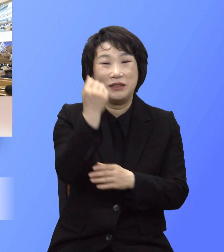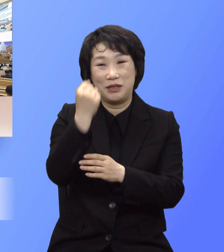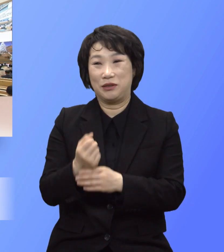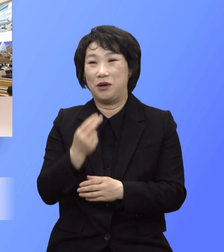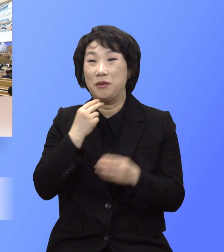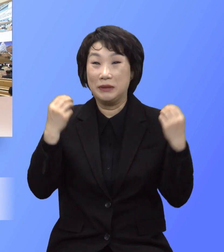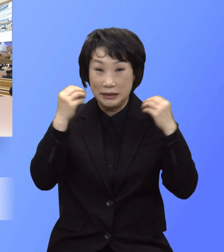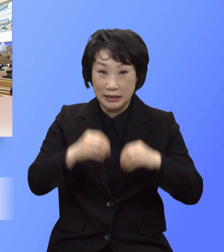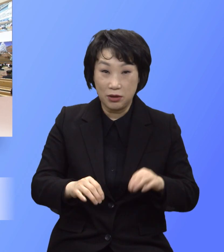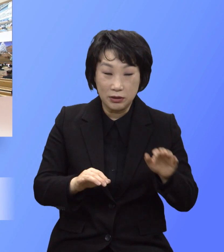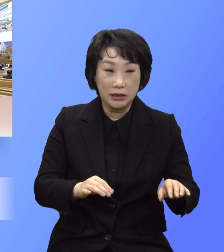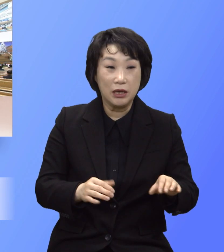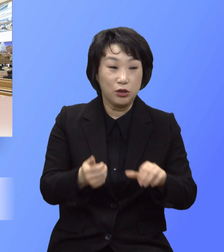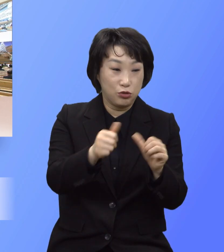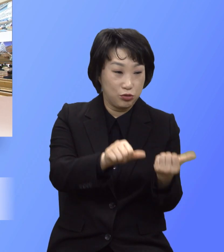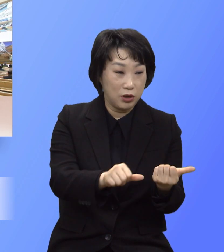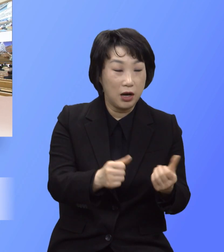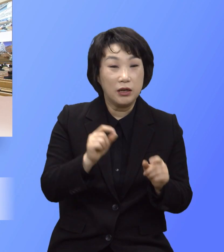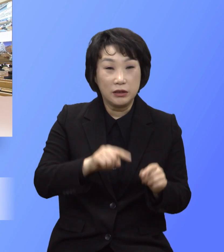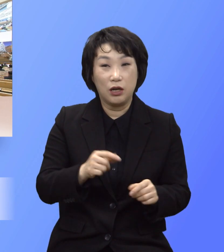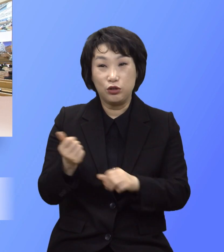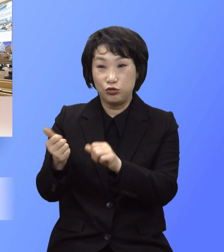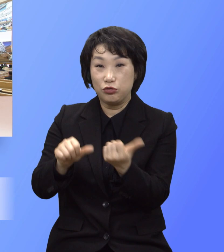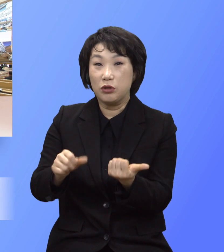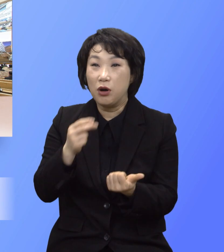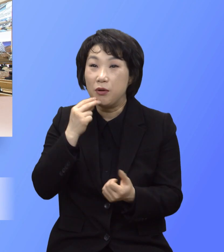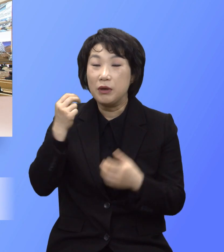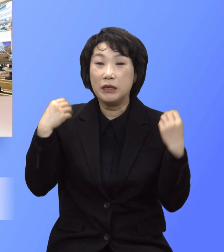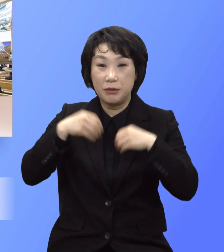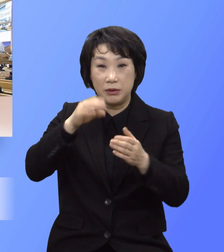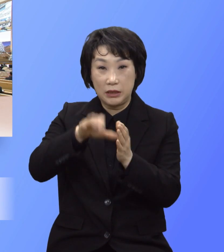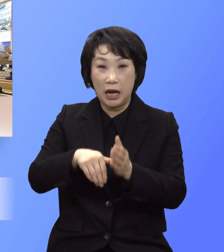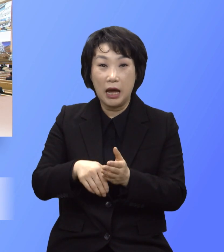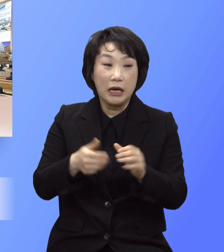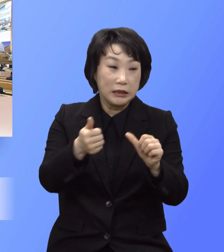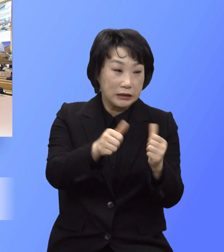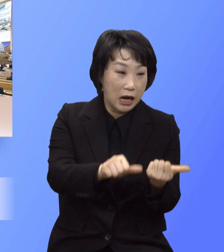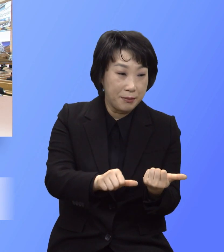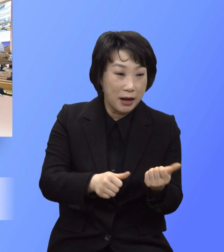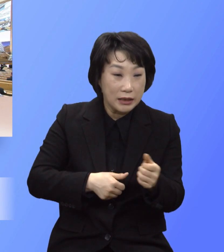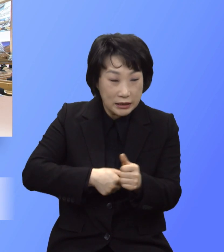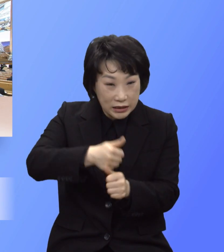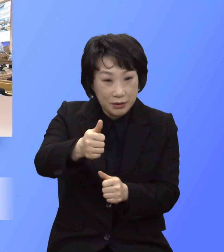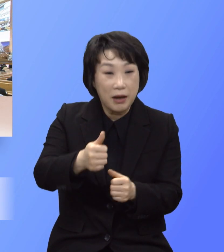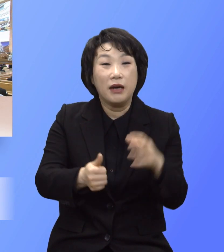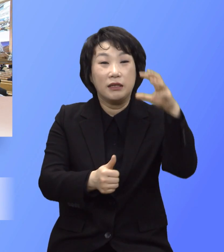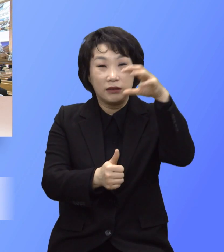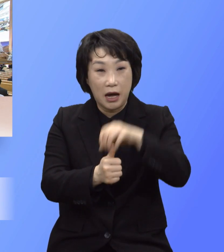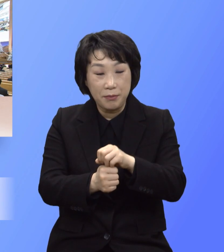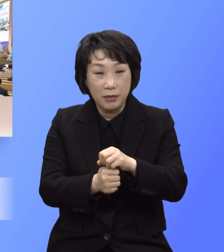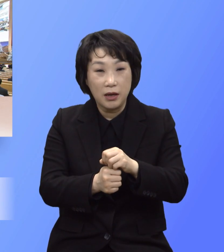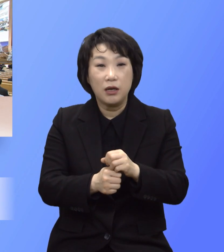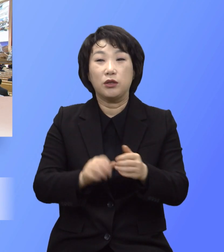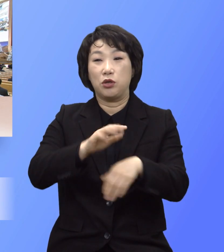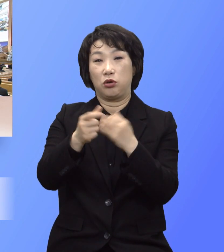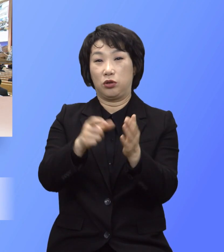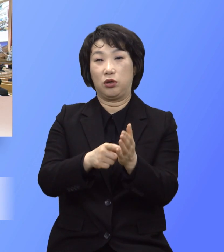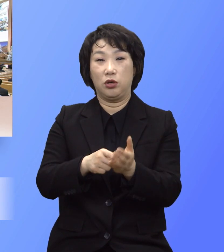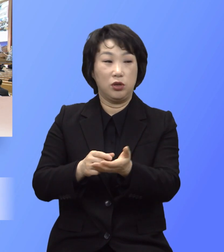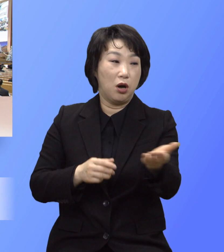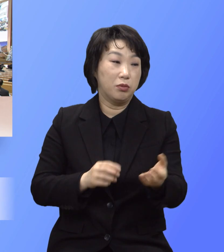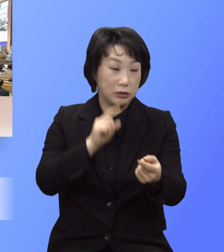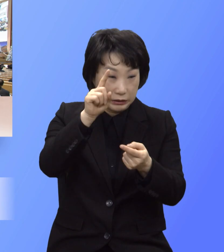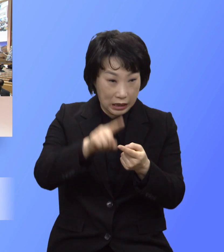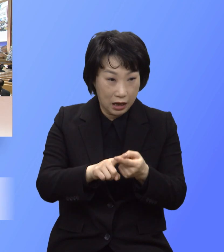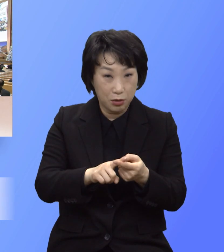아니함을 입고 이 죽을 것이 죽지 아니함을 입을 때에는 사망이 이김에 삼킨 바 되리라고 기록된 말씀이